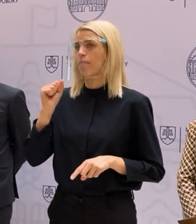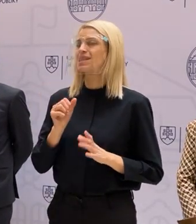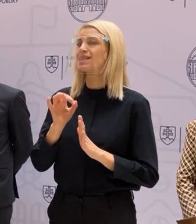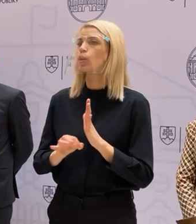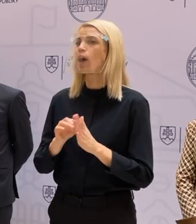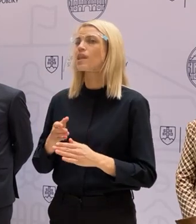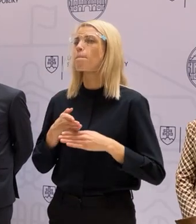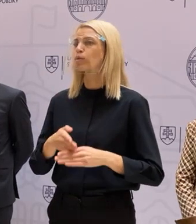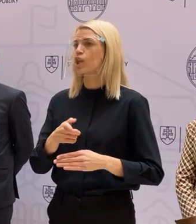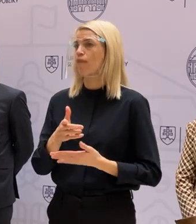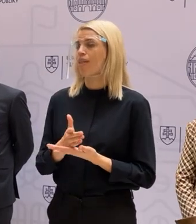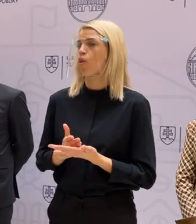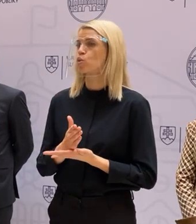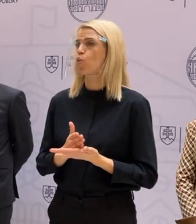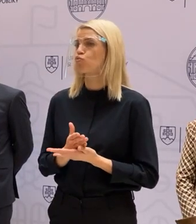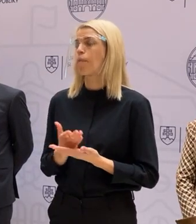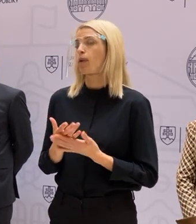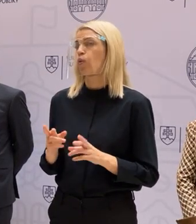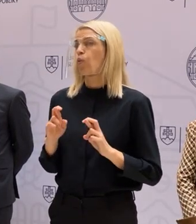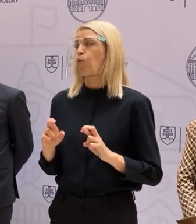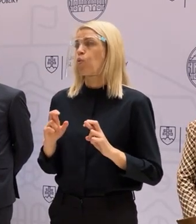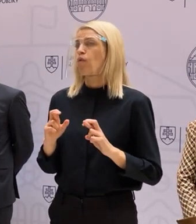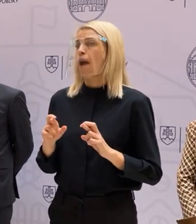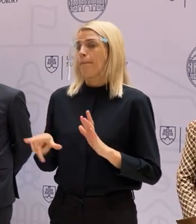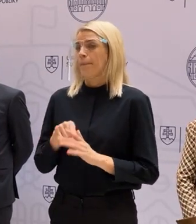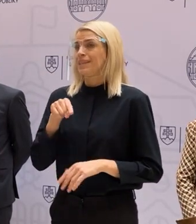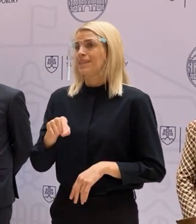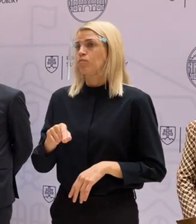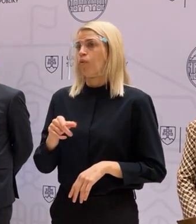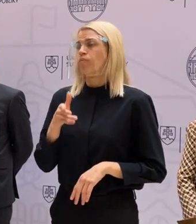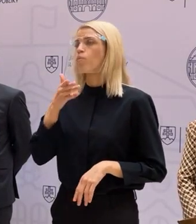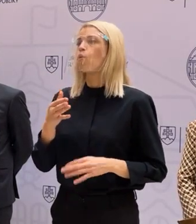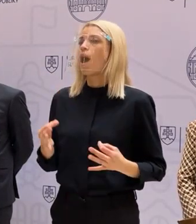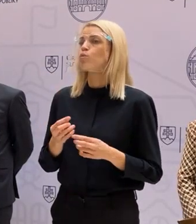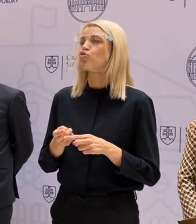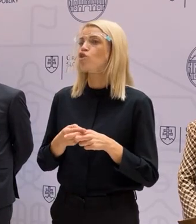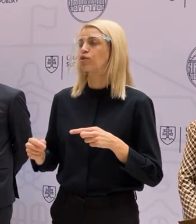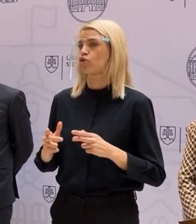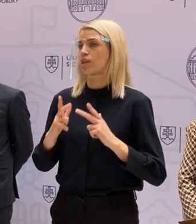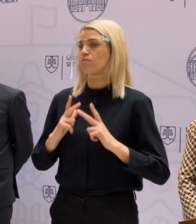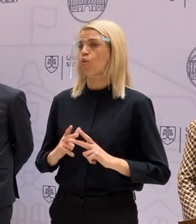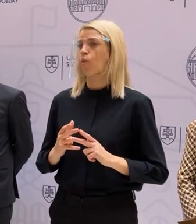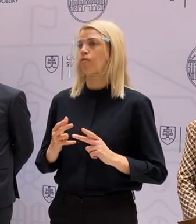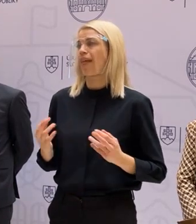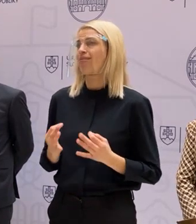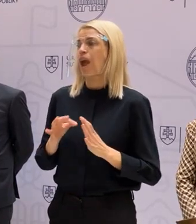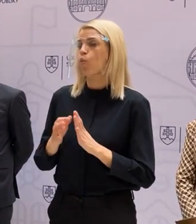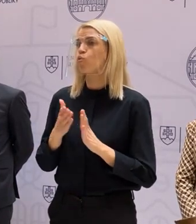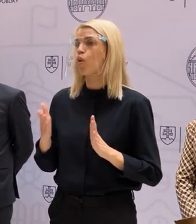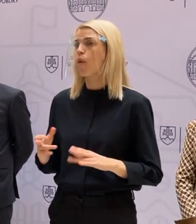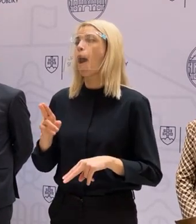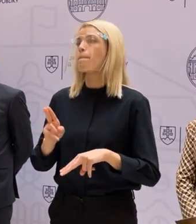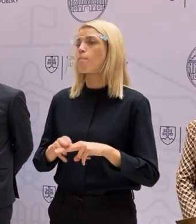poskytovateľov týchto služieb, takže dúfam, že s týmto budú aspoň čiastočne spokojne na nejakú dobu a samozrejme potom